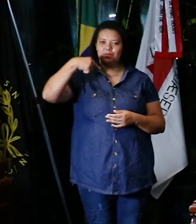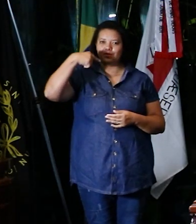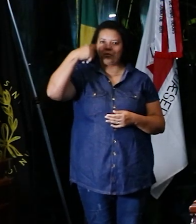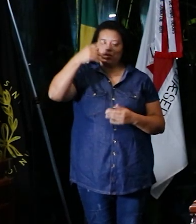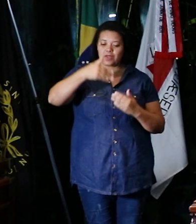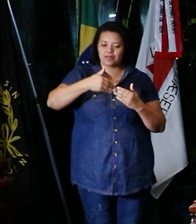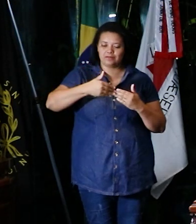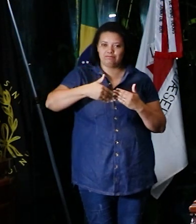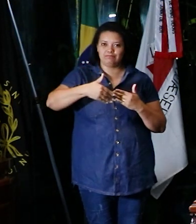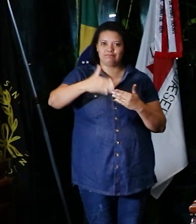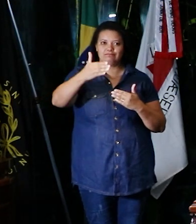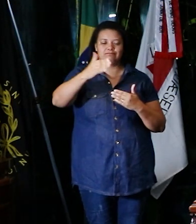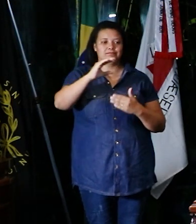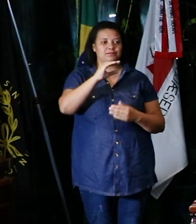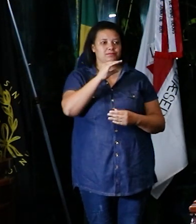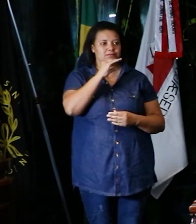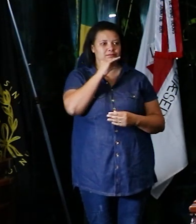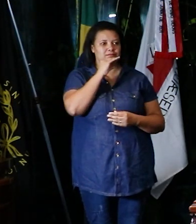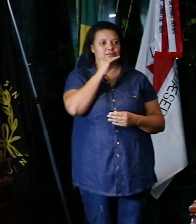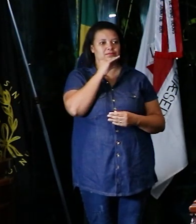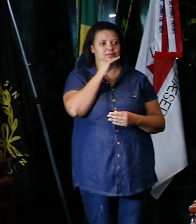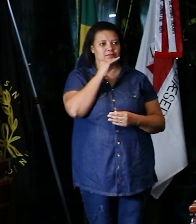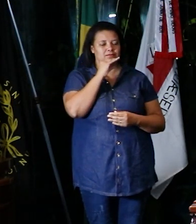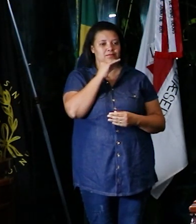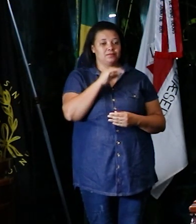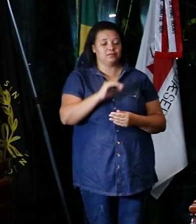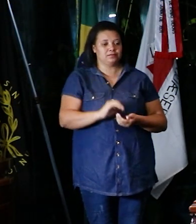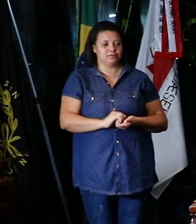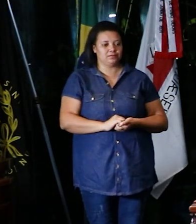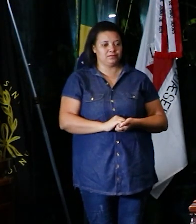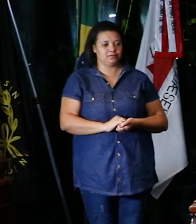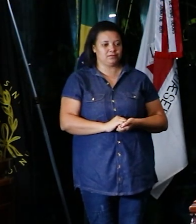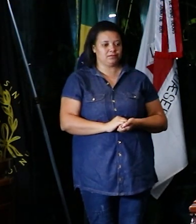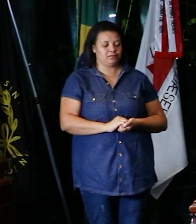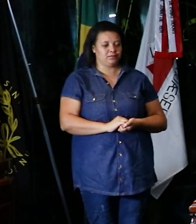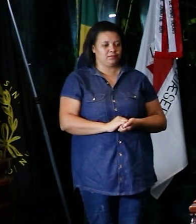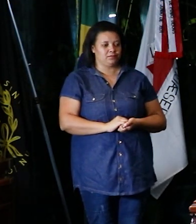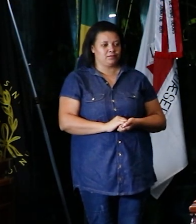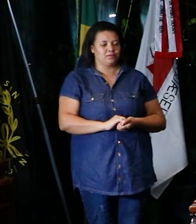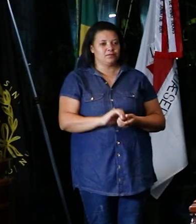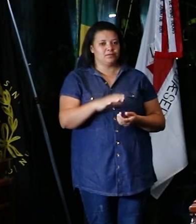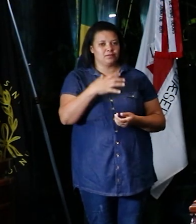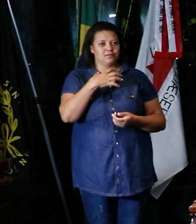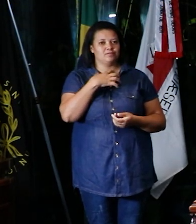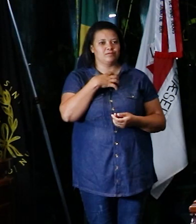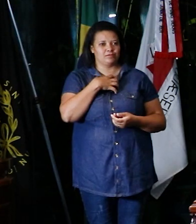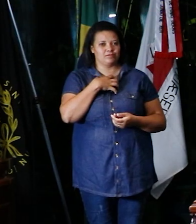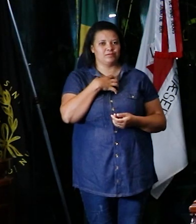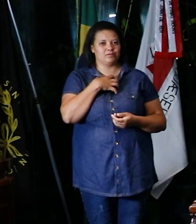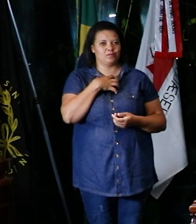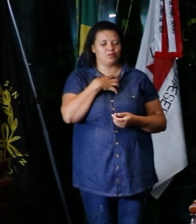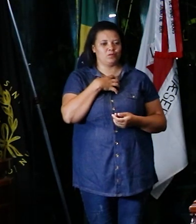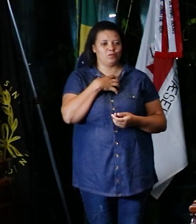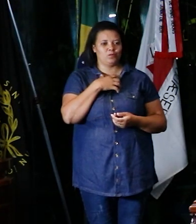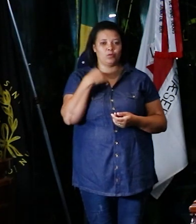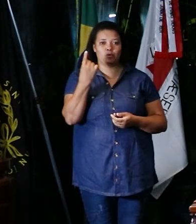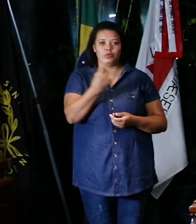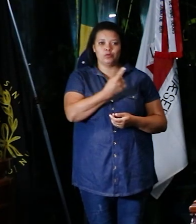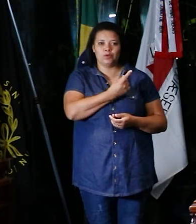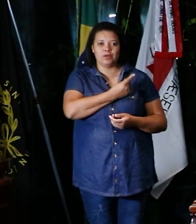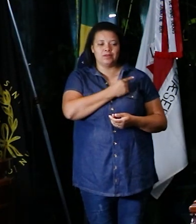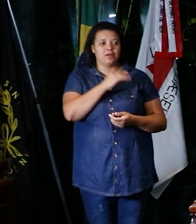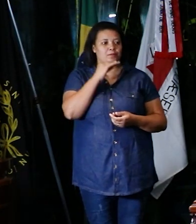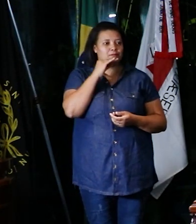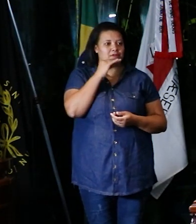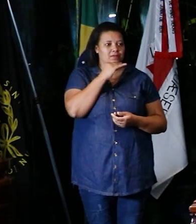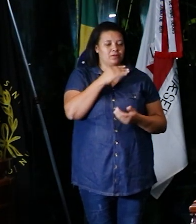o além do Drummond, certo? O além do Drummond que tocou em você e todos nós pudemos